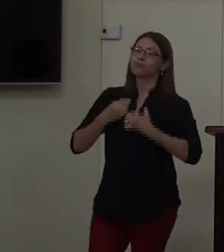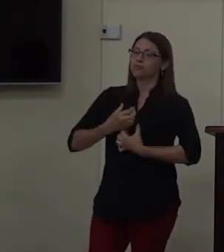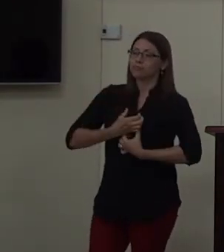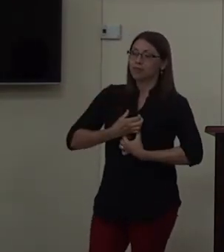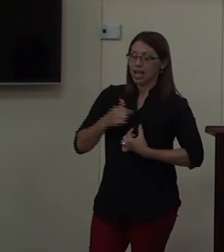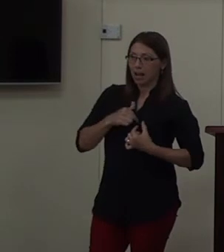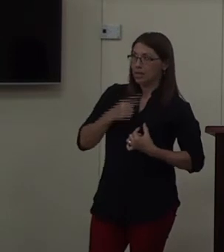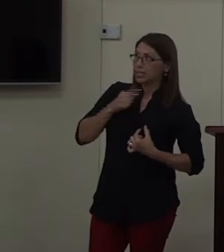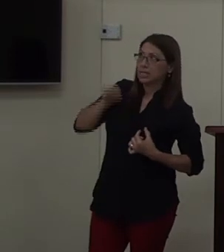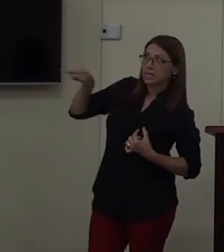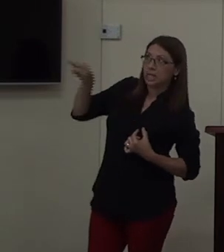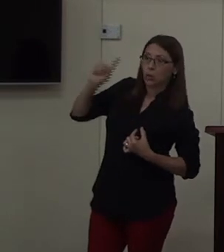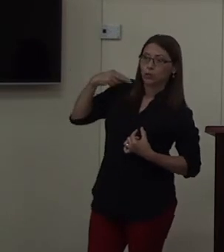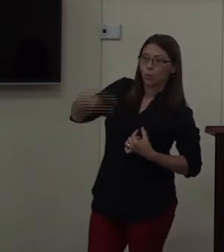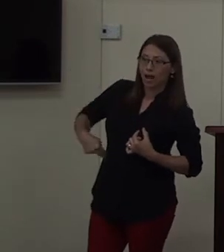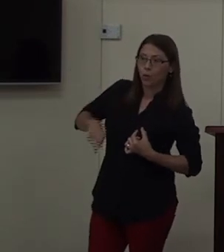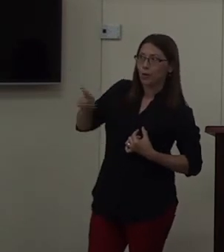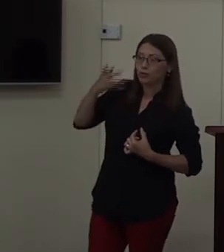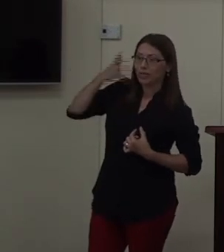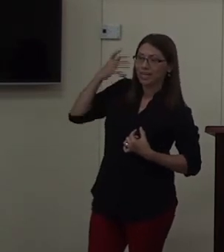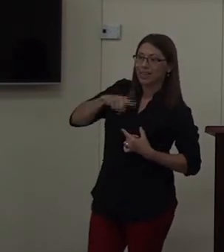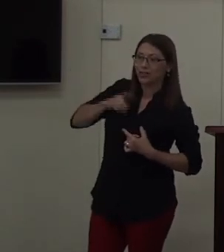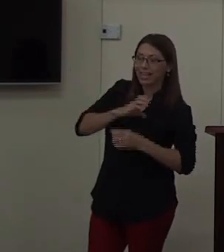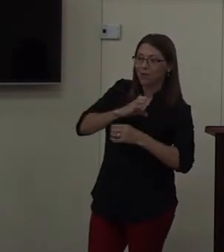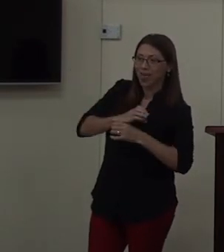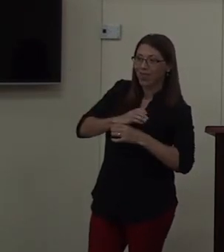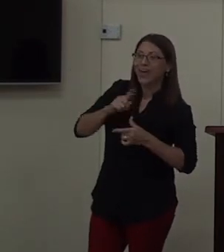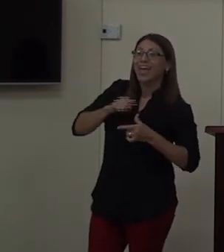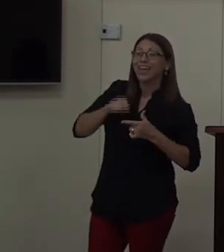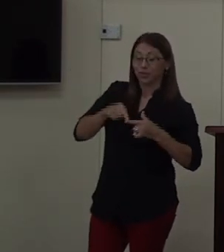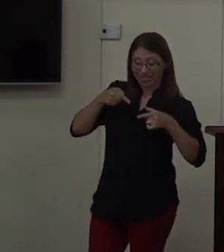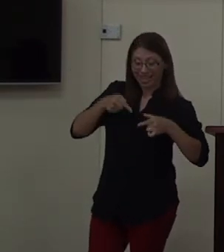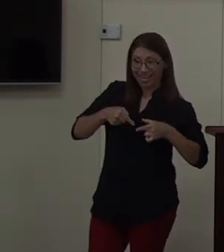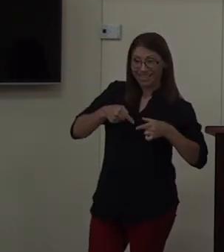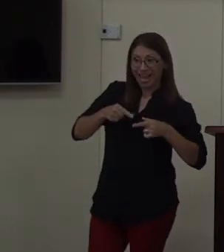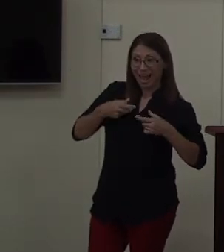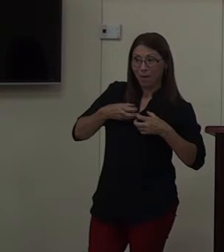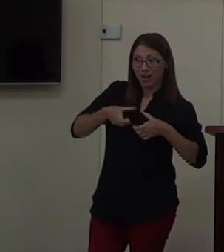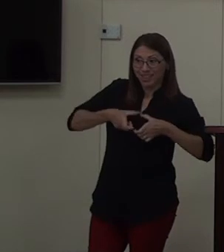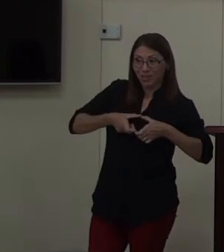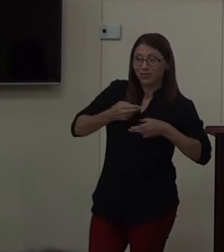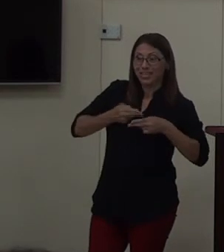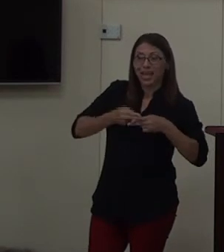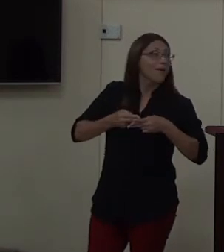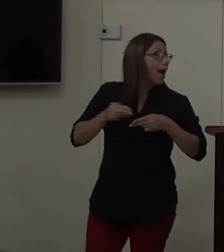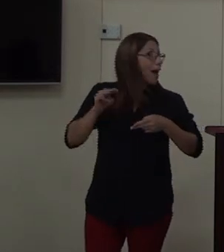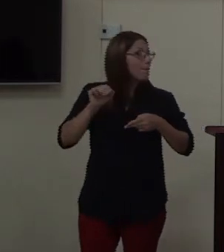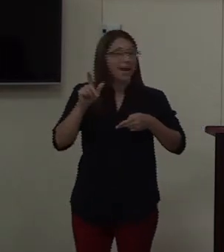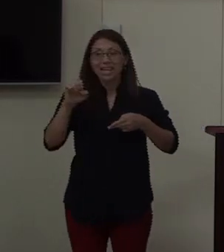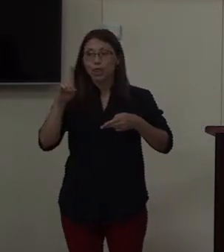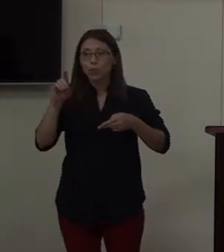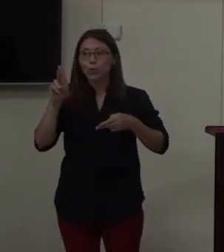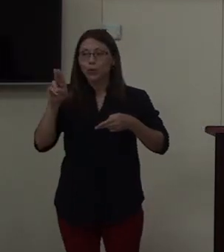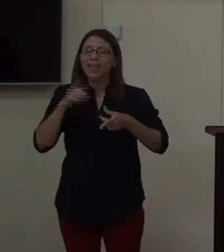este parece humano, pero es un tigre, tengan cuidado. Entonces, ese aparatito se llama Malío y el maestro entonces dice, Malío se llama el